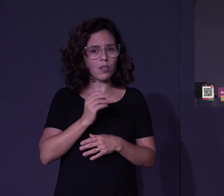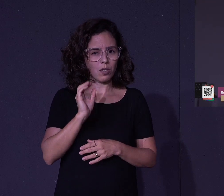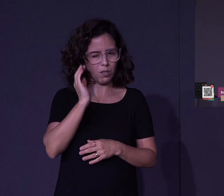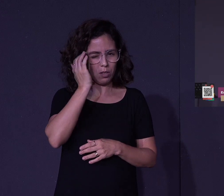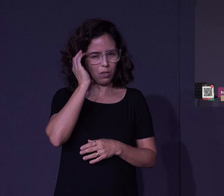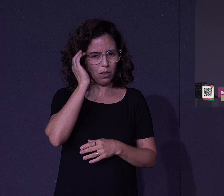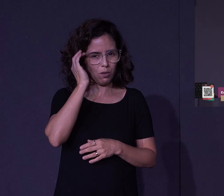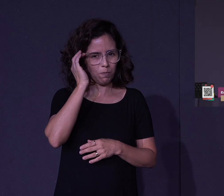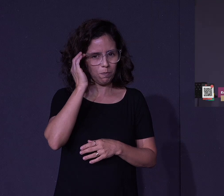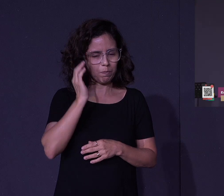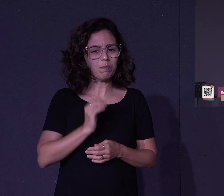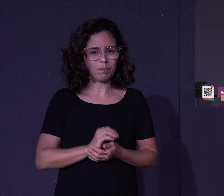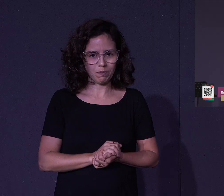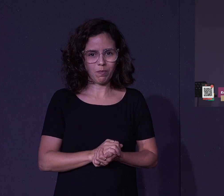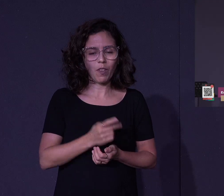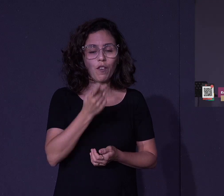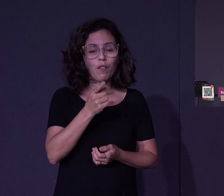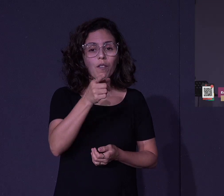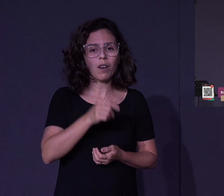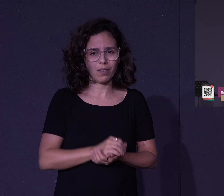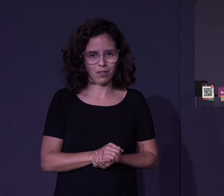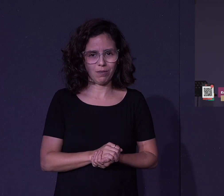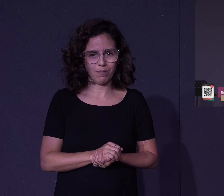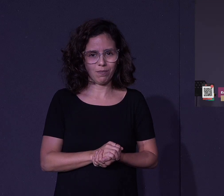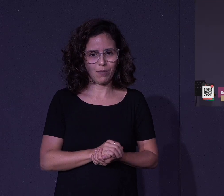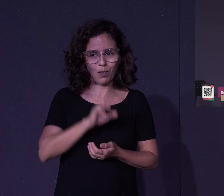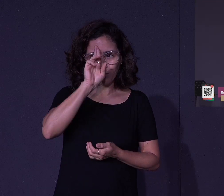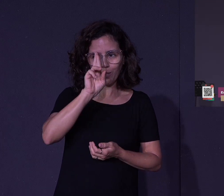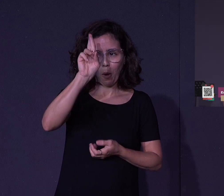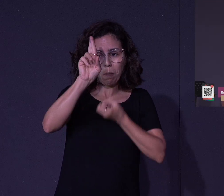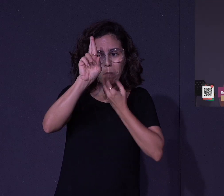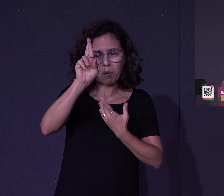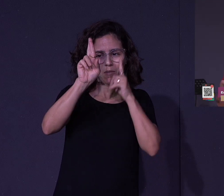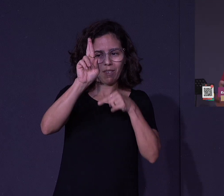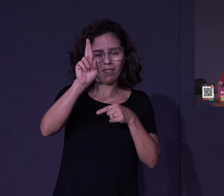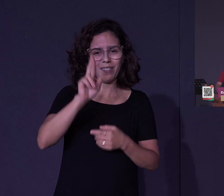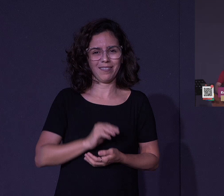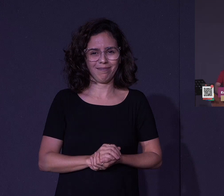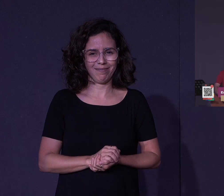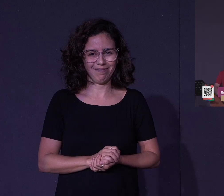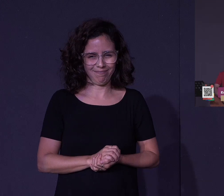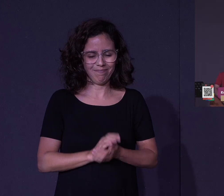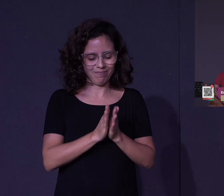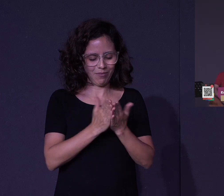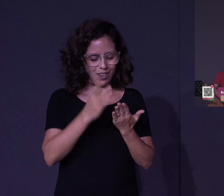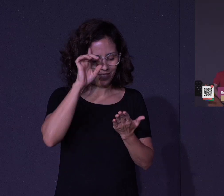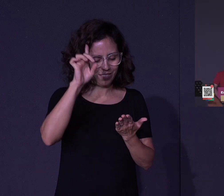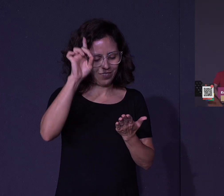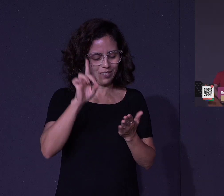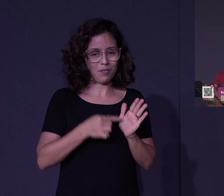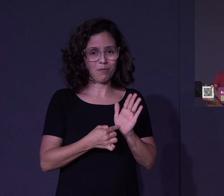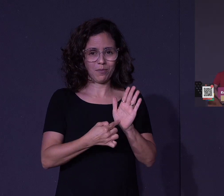Amém? Você achou Lucas capítulo 7? Verso 11. Diz